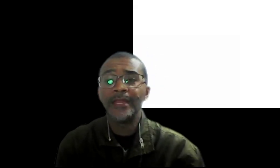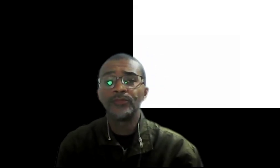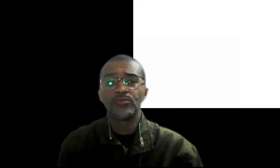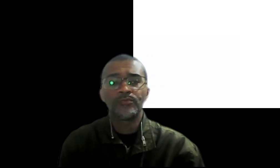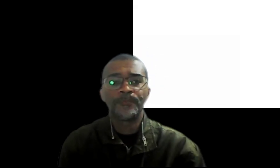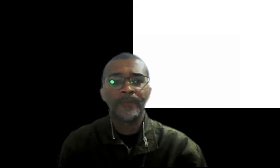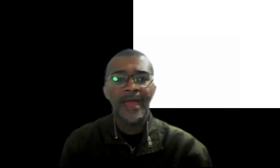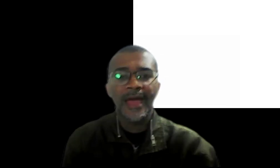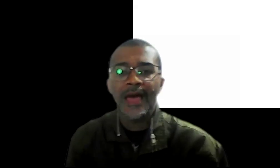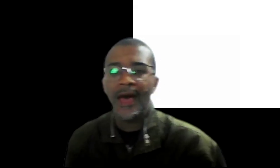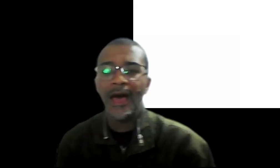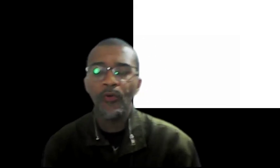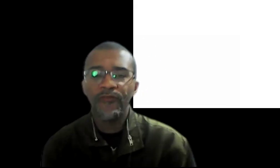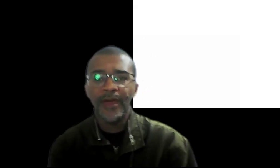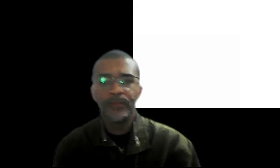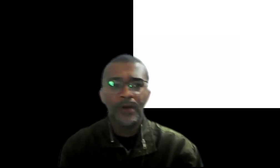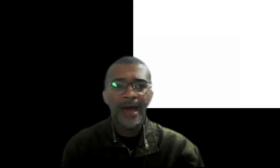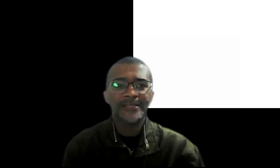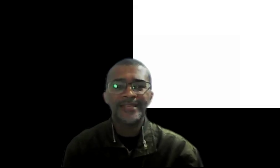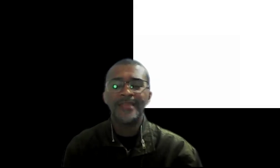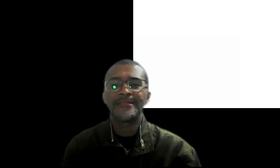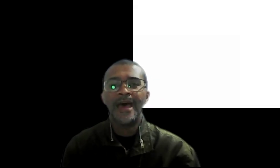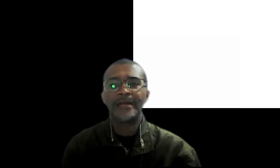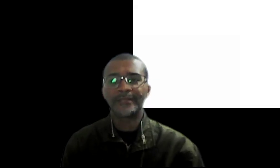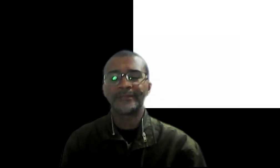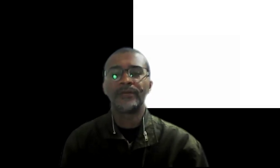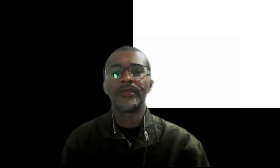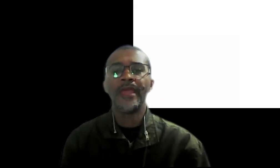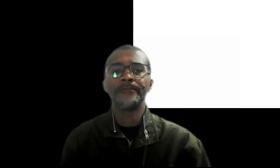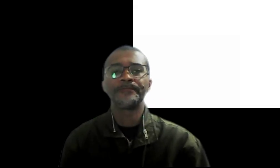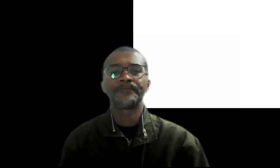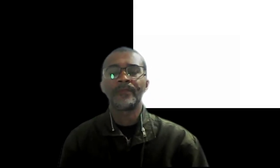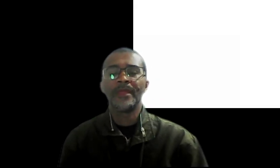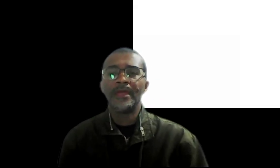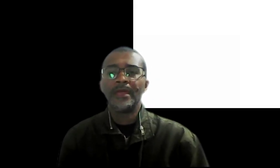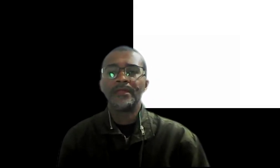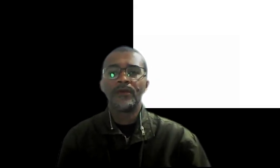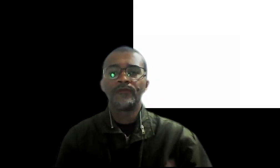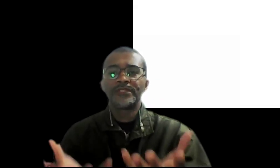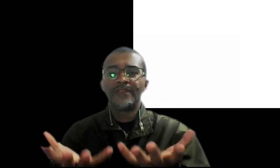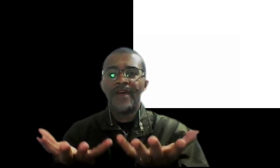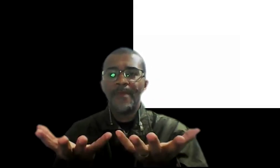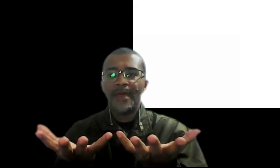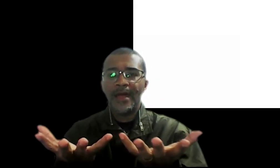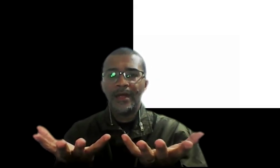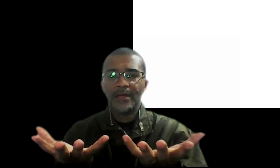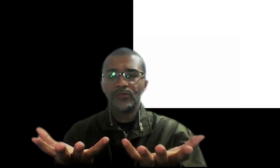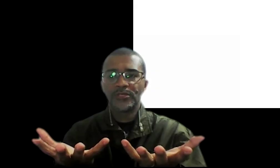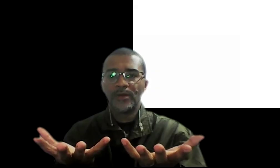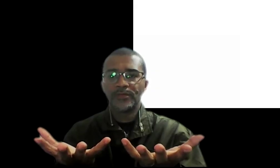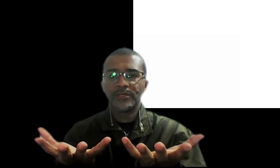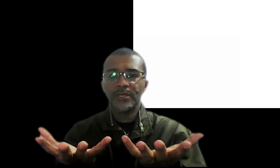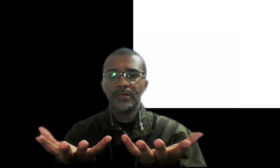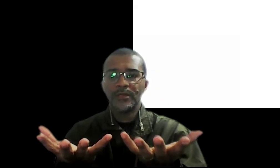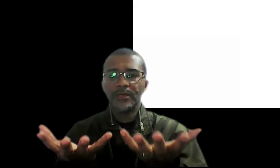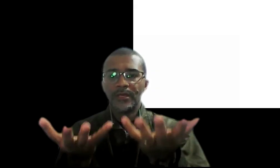lá, queridos. O verbo aceitar, tá ok? Então você vai pegar as duas